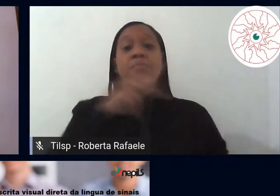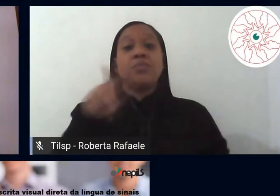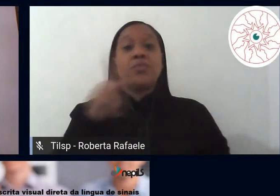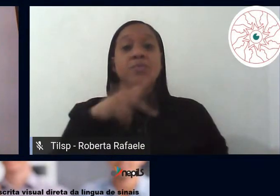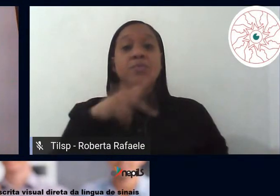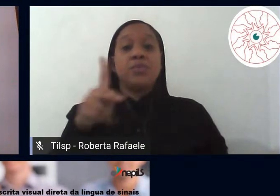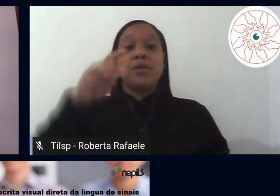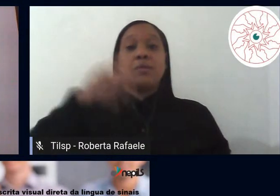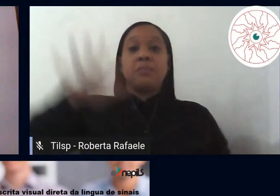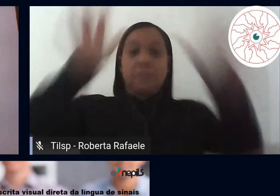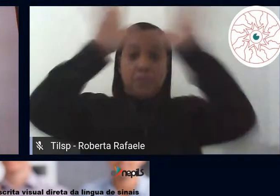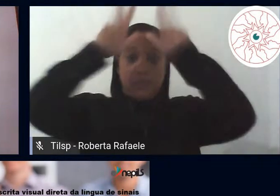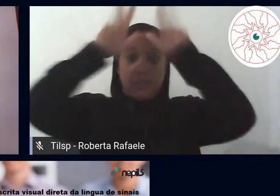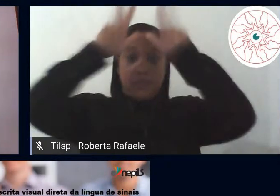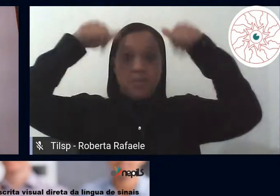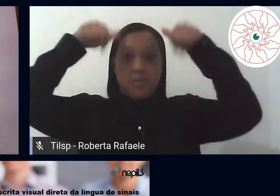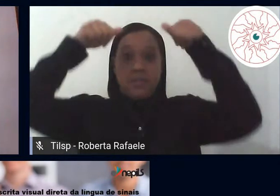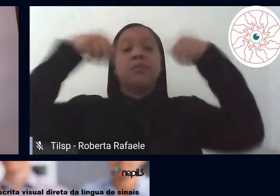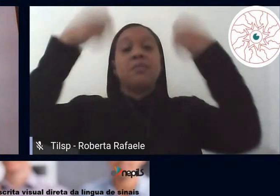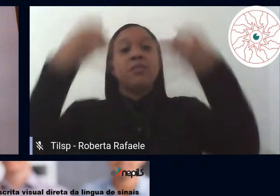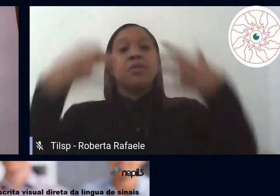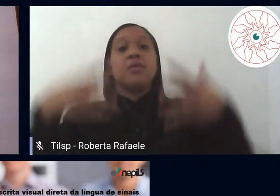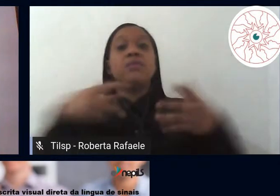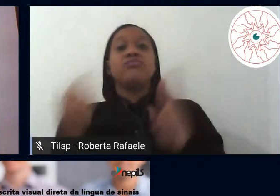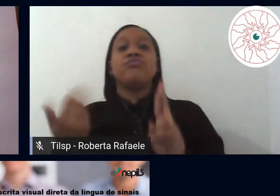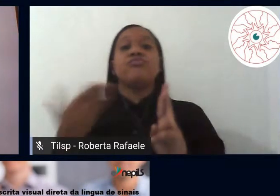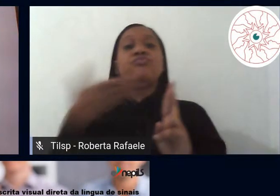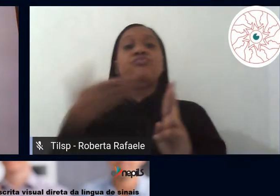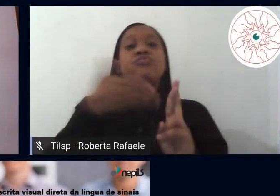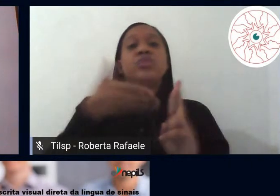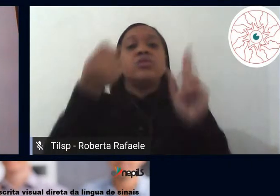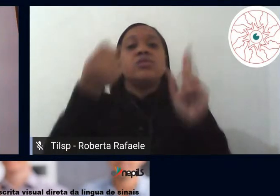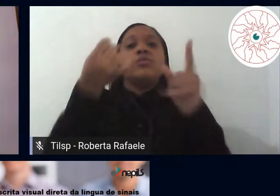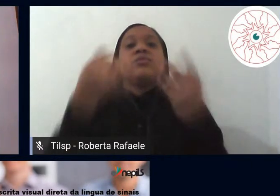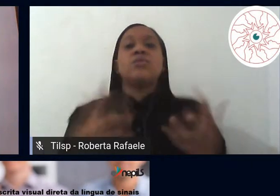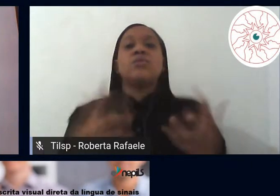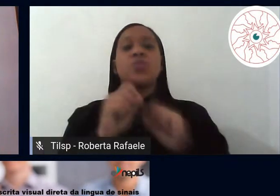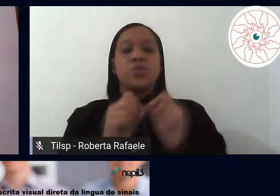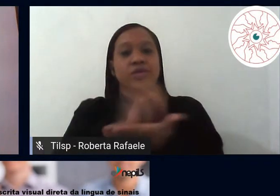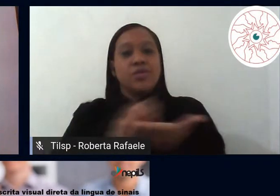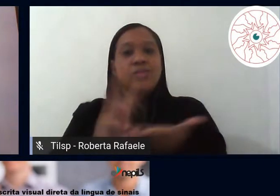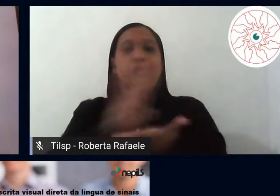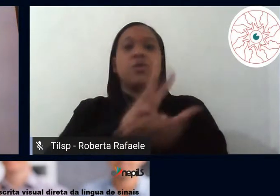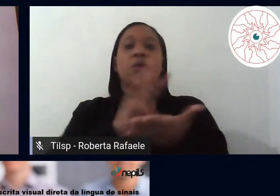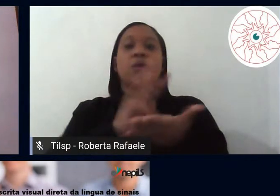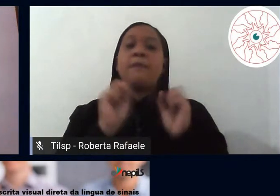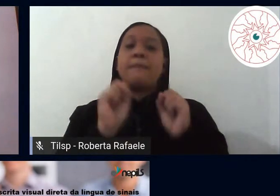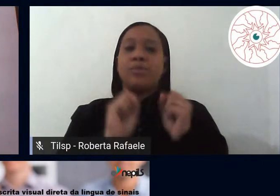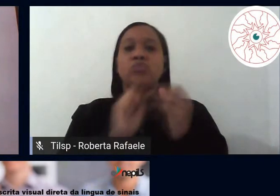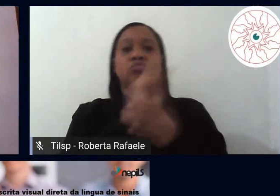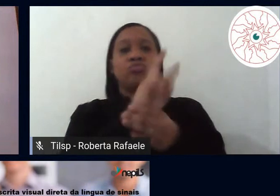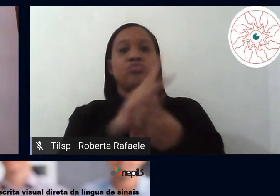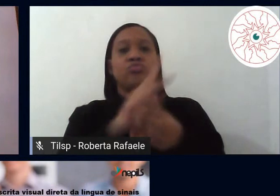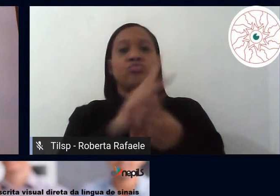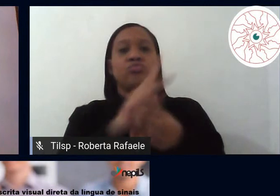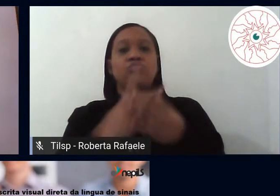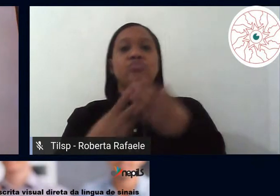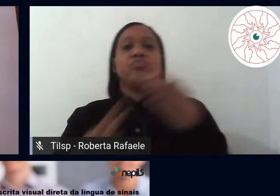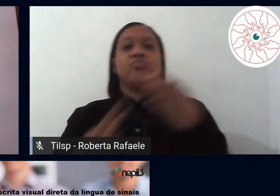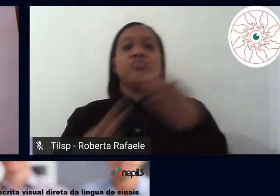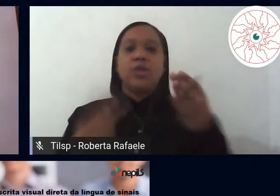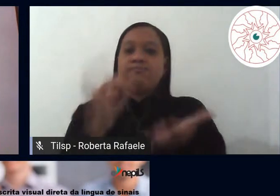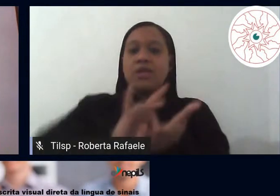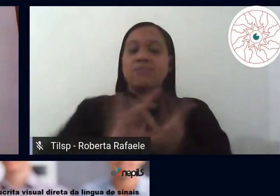sign pode levar ao bilinguismo pleno, que é o que a gente espera, né? Enquanto isso,